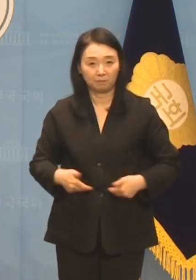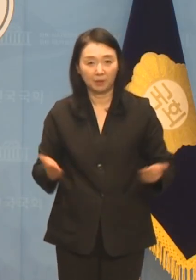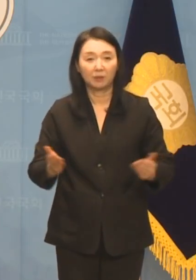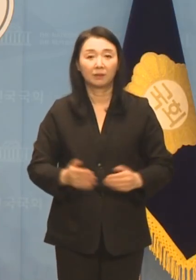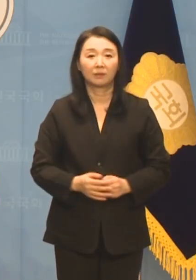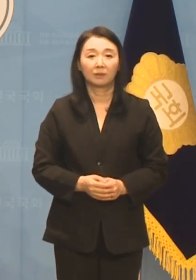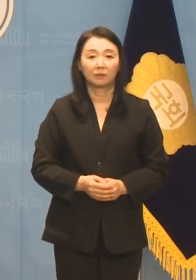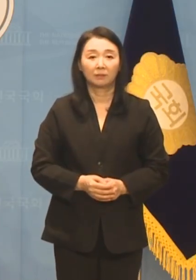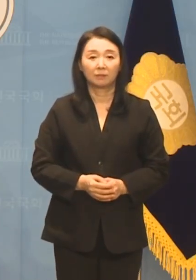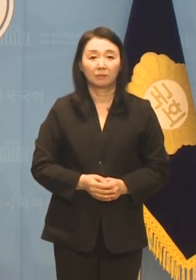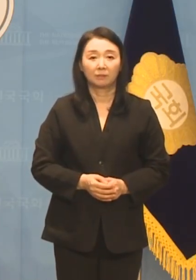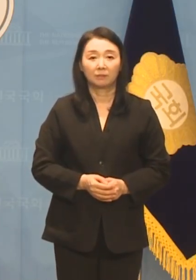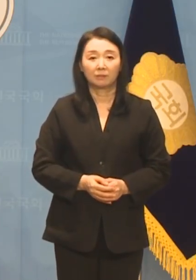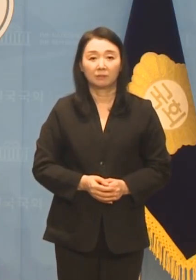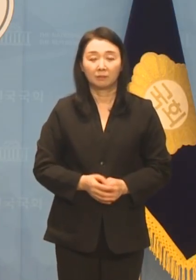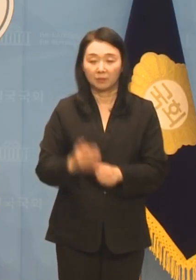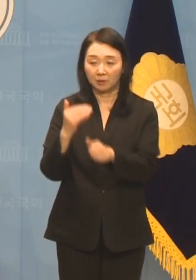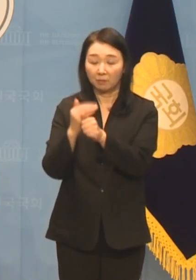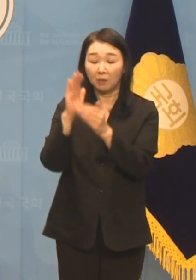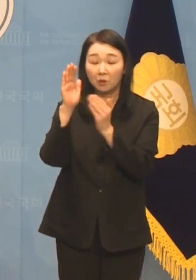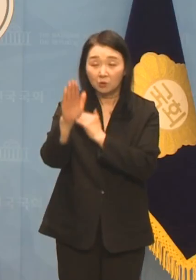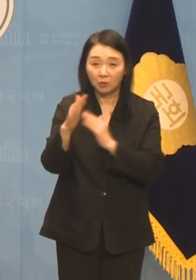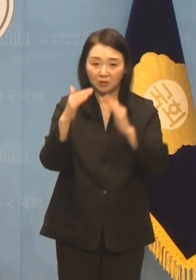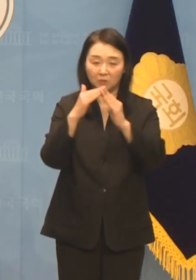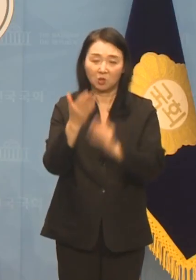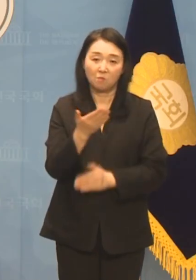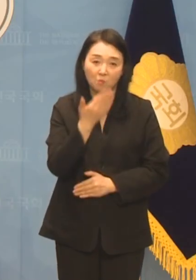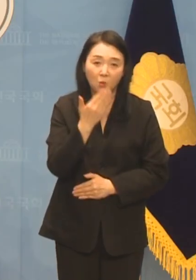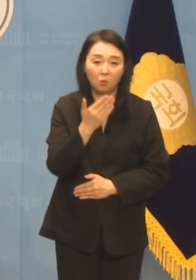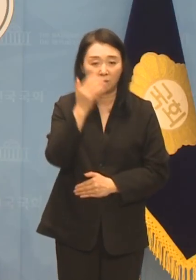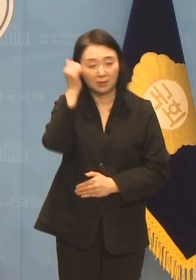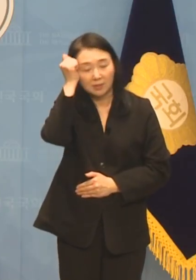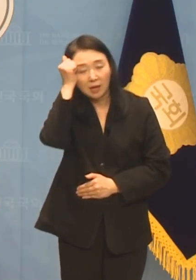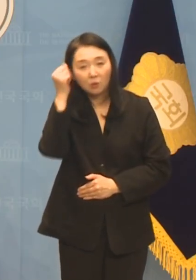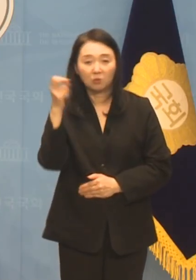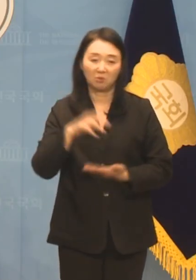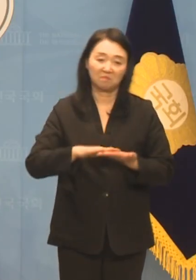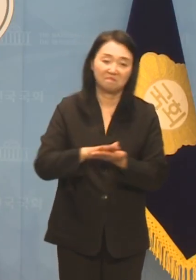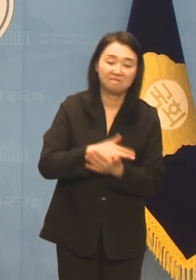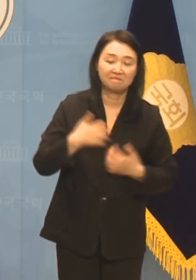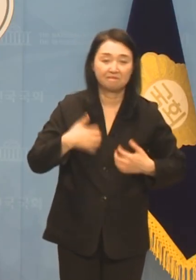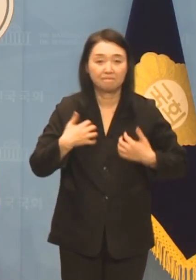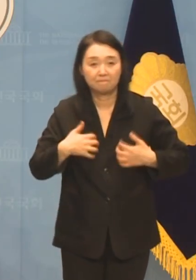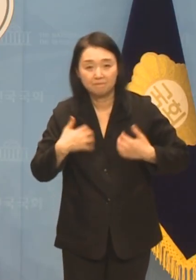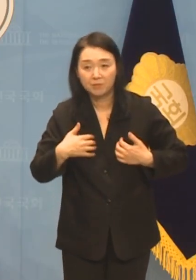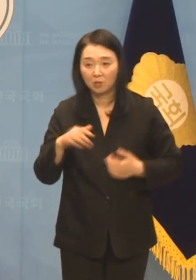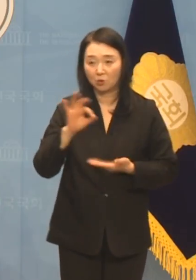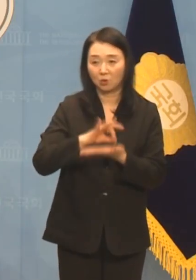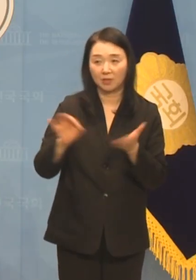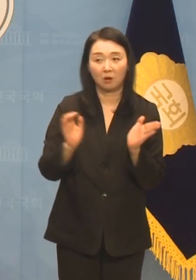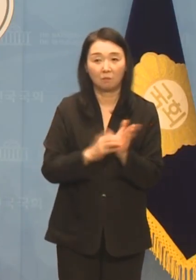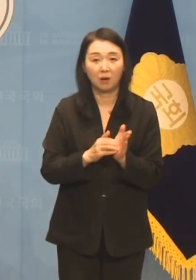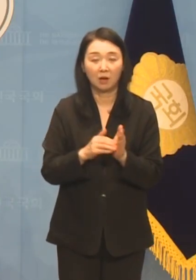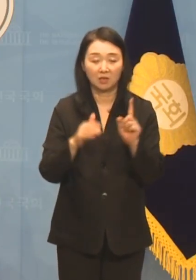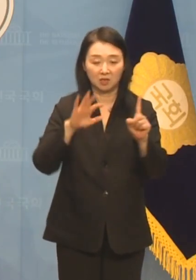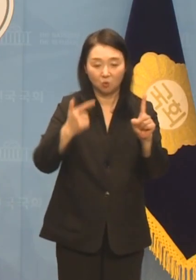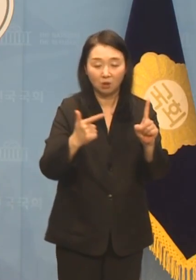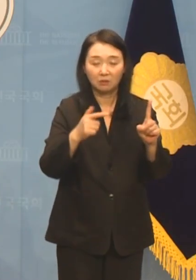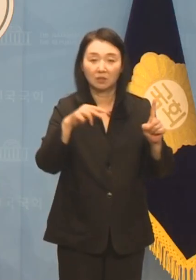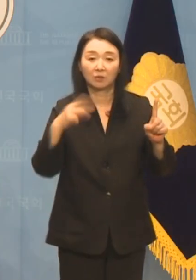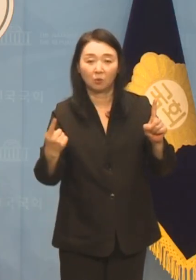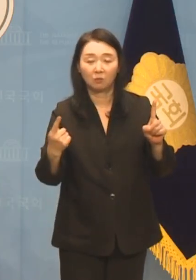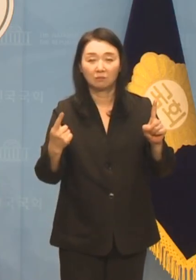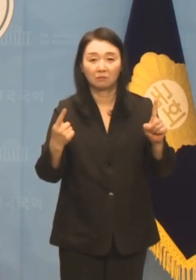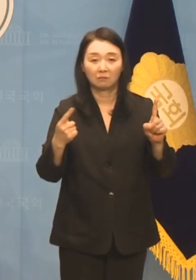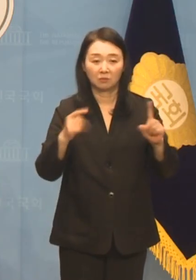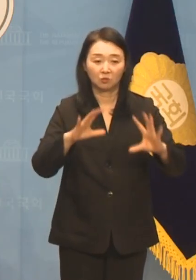없습니다. 파면 이후 간저에서 먹고 자고 즐기며 소요된 비용 중 단 1원이라도 국가